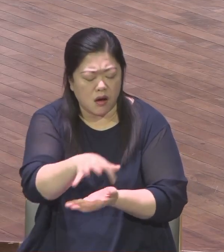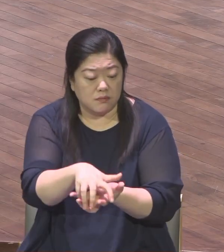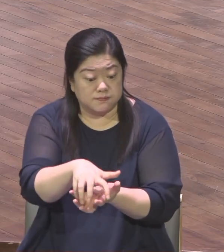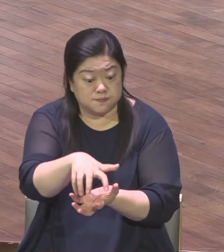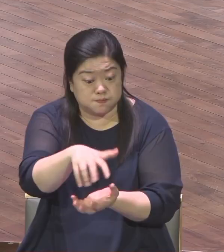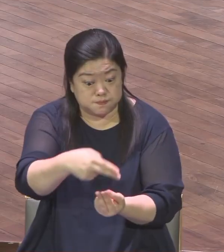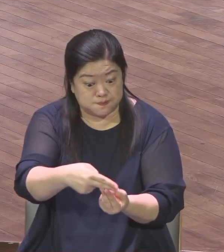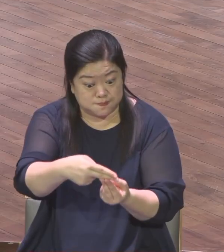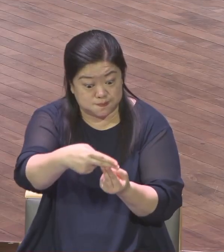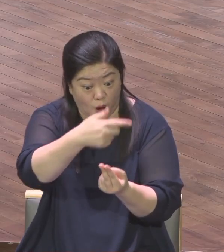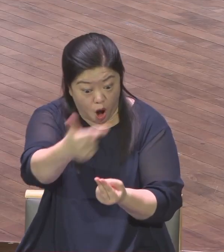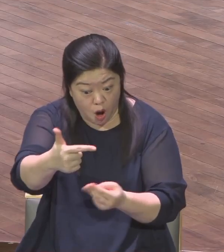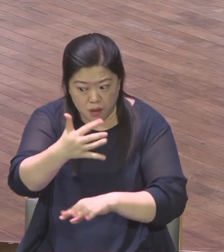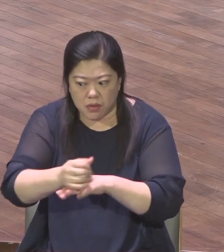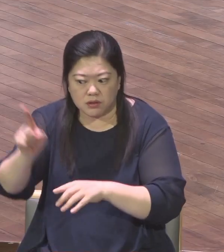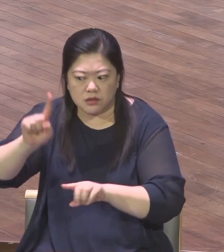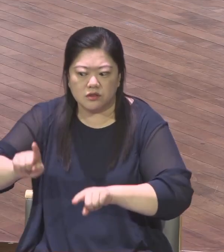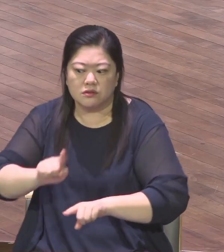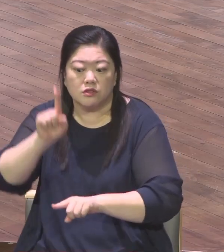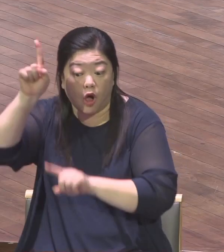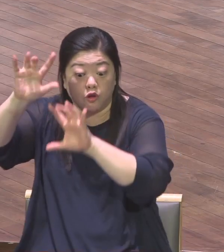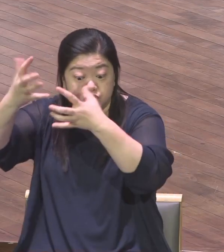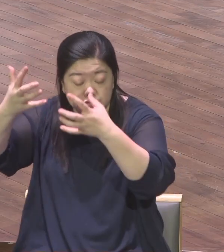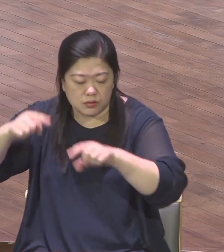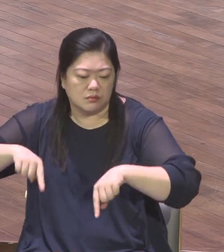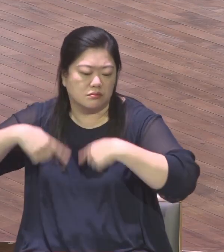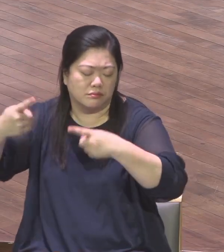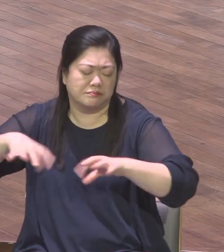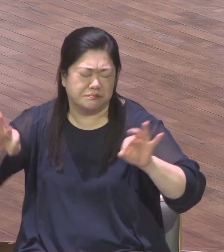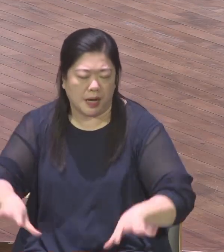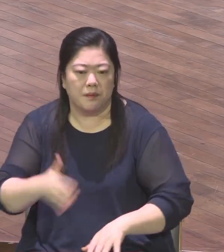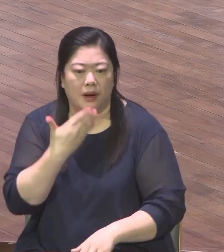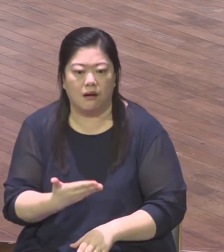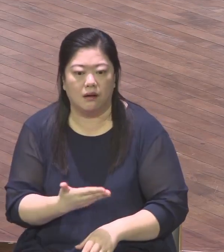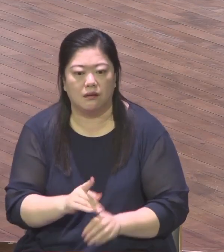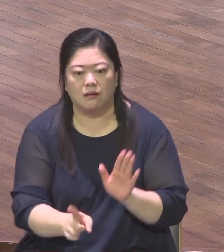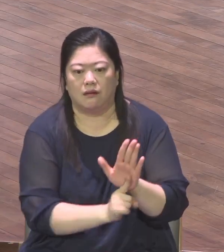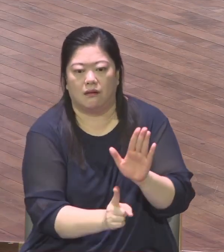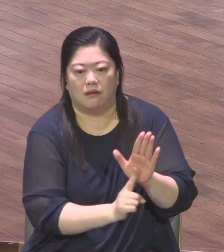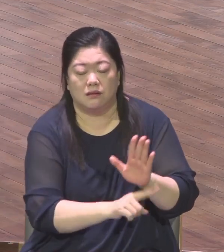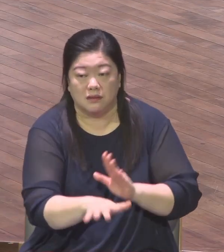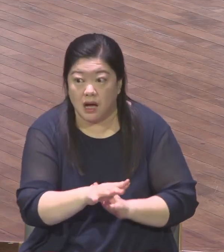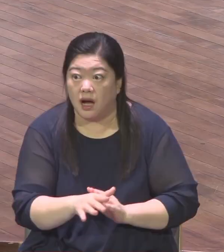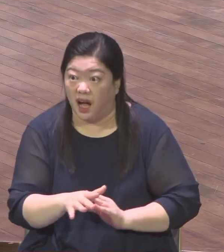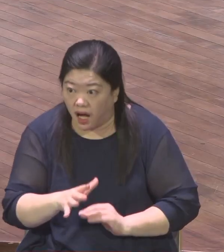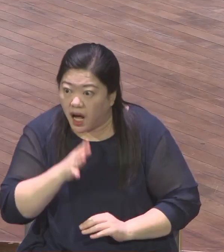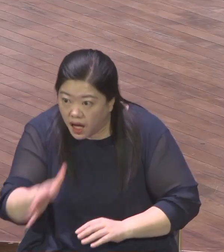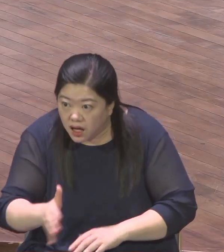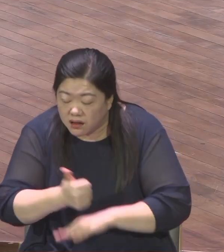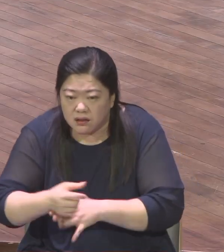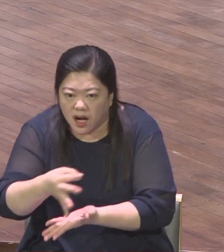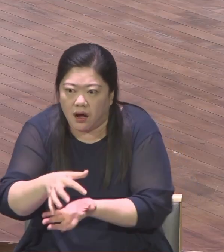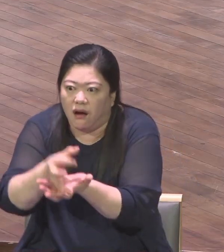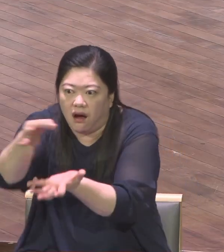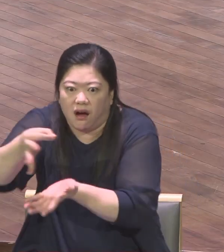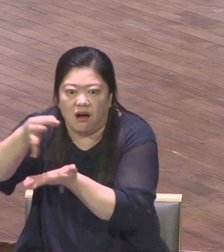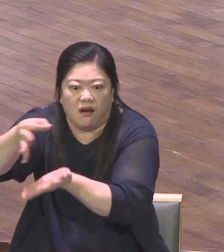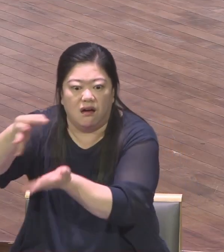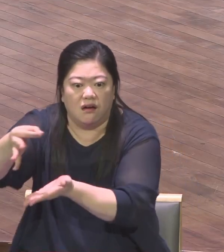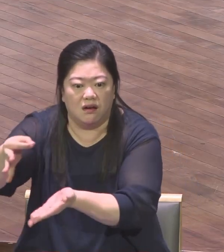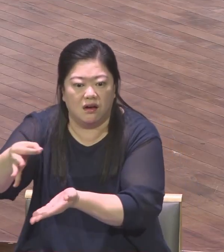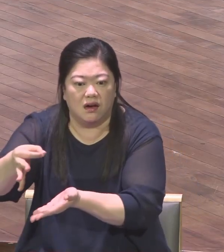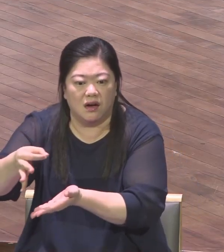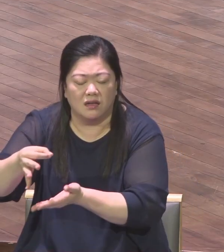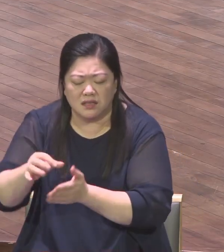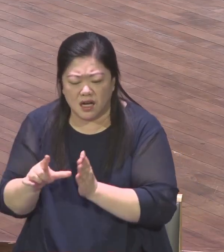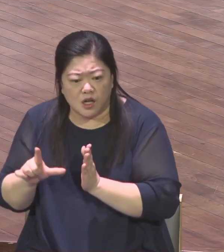루터는 신부예요, 신부. 가톨릭 신부예요. 이게 너무 성경과 멀어져 가니까, 이 교회가